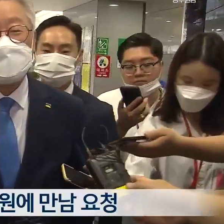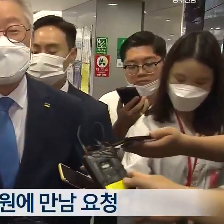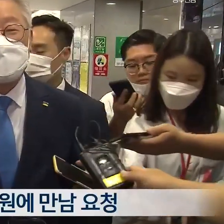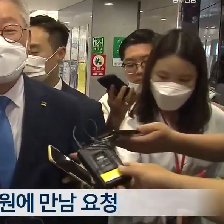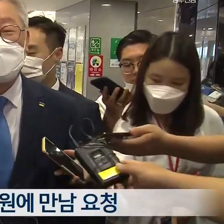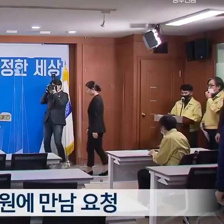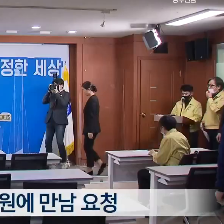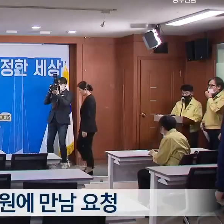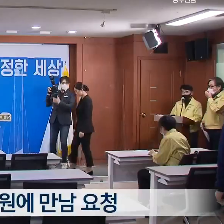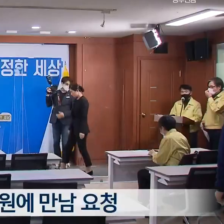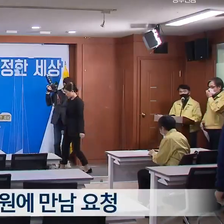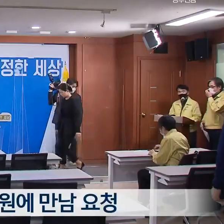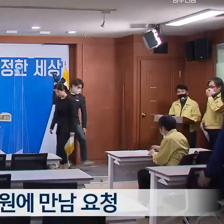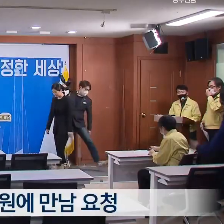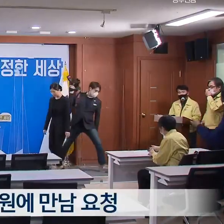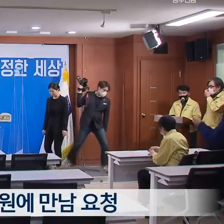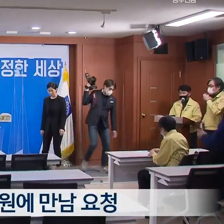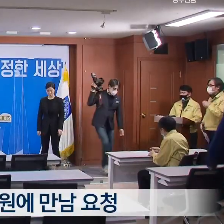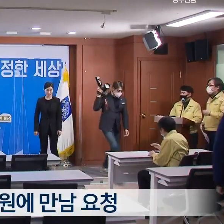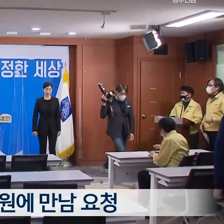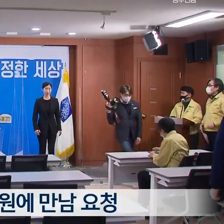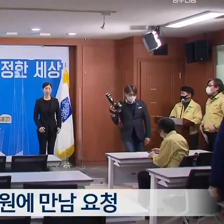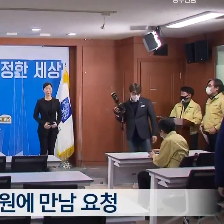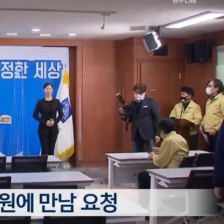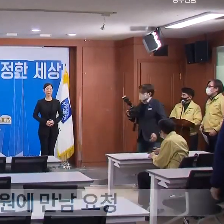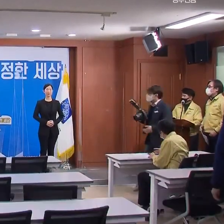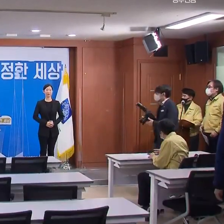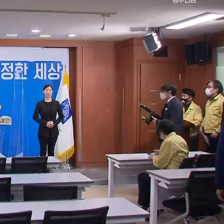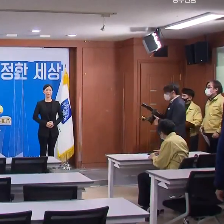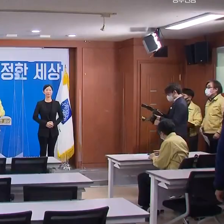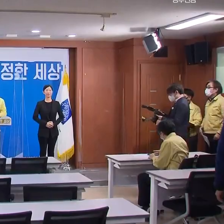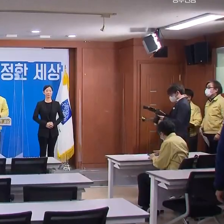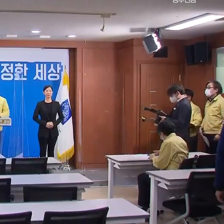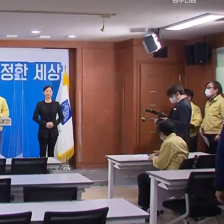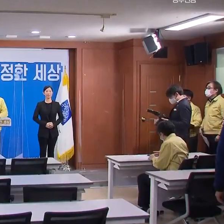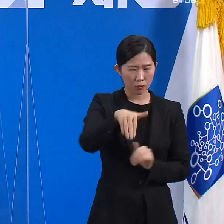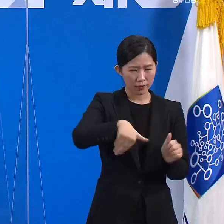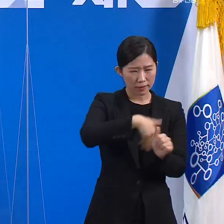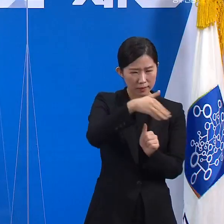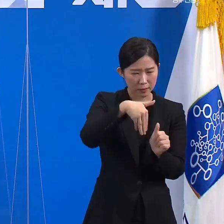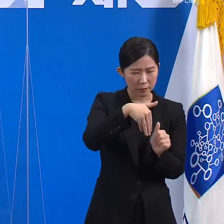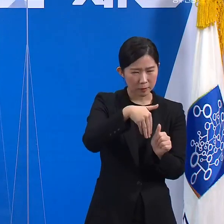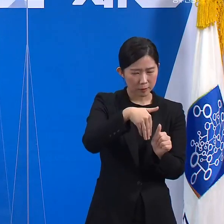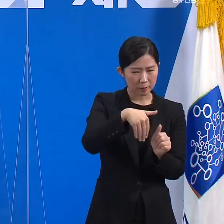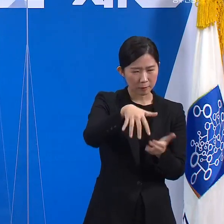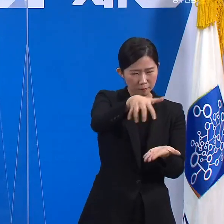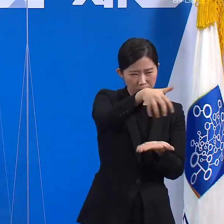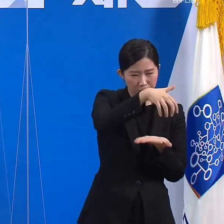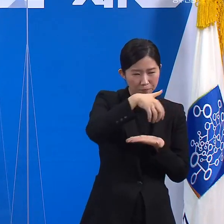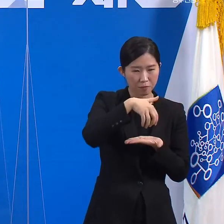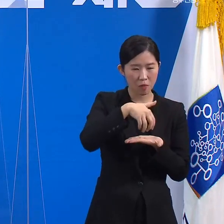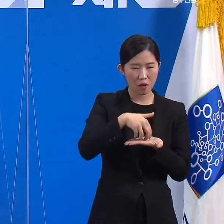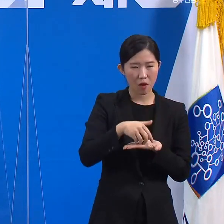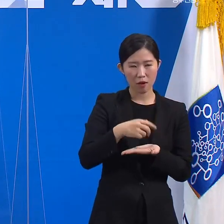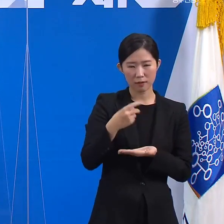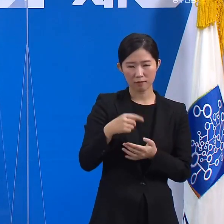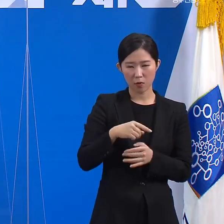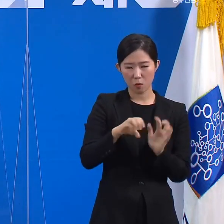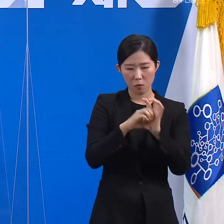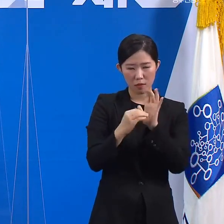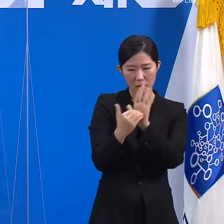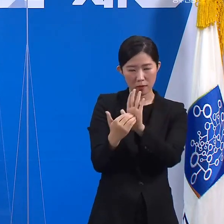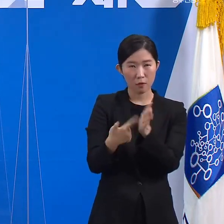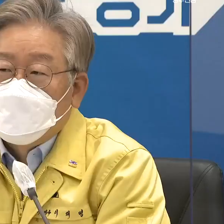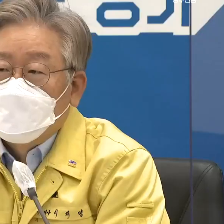협약식에 참석한 뒤 광주 지역 국회의원들과 만날 예정입니다. 하지만 정치적 행보로 비춰지는 것을 우려해 다른